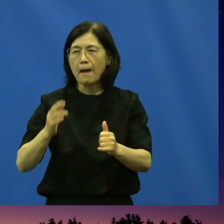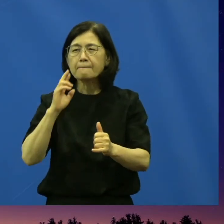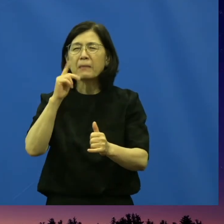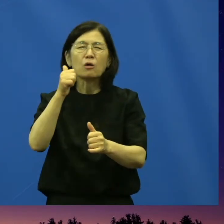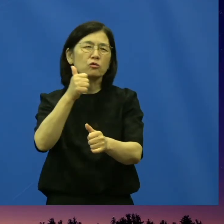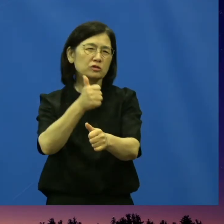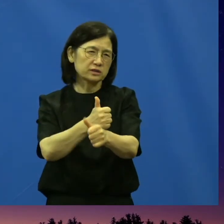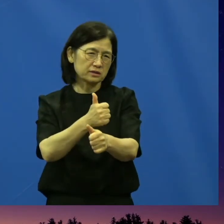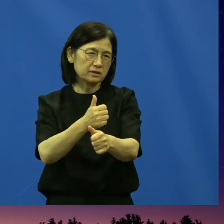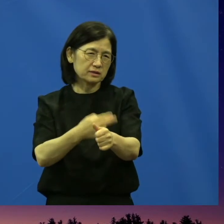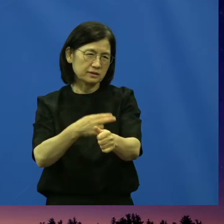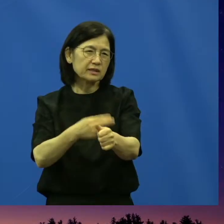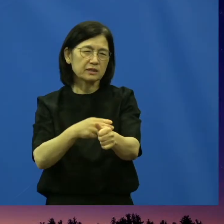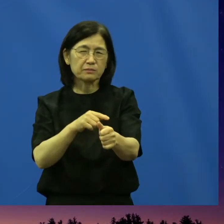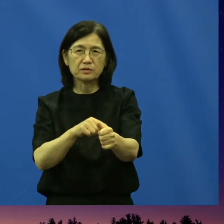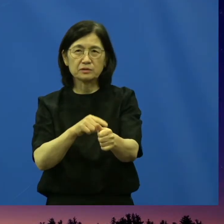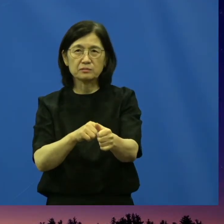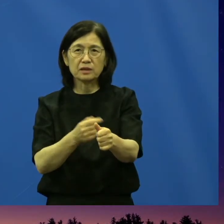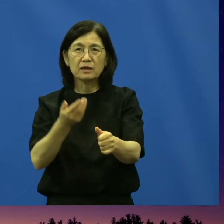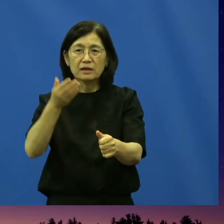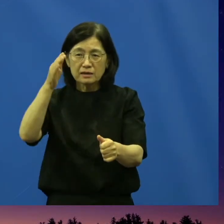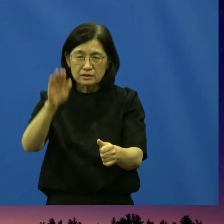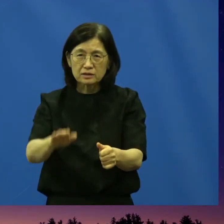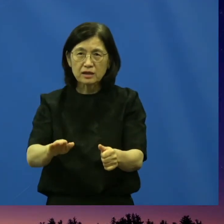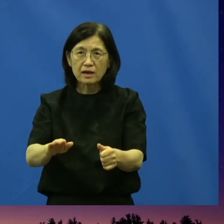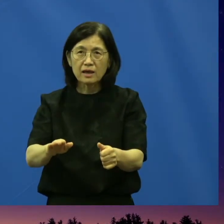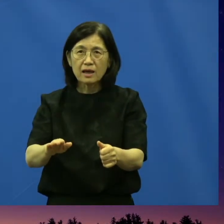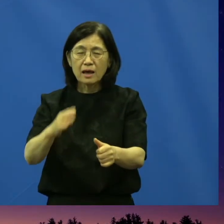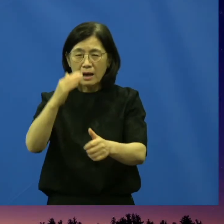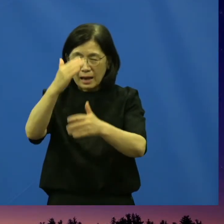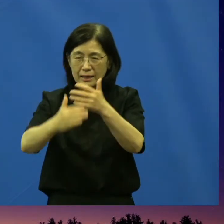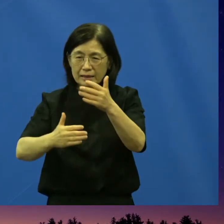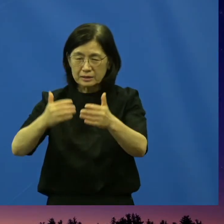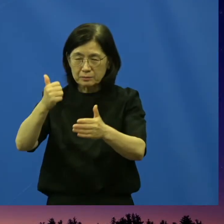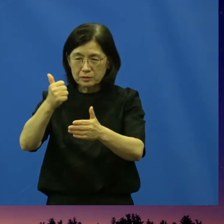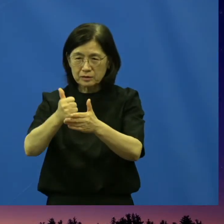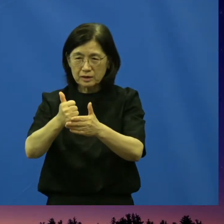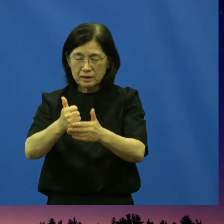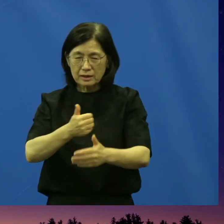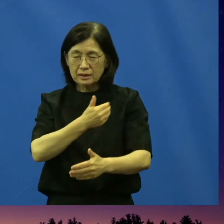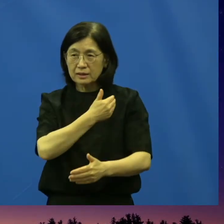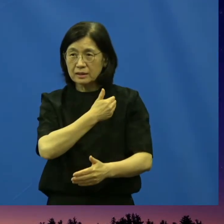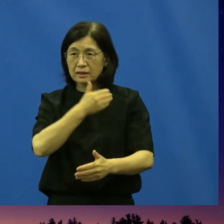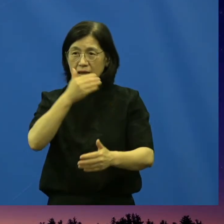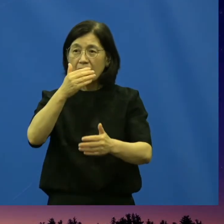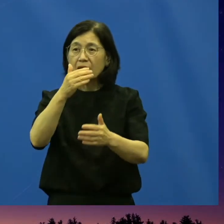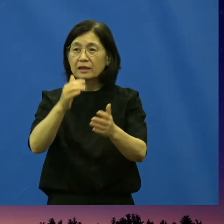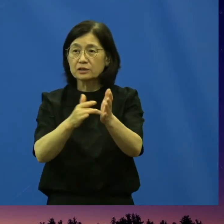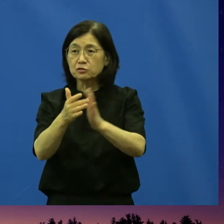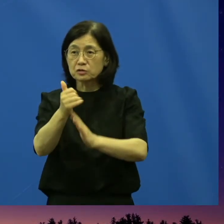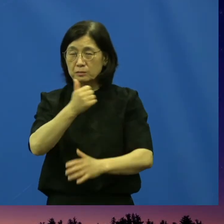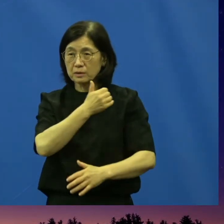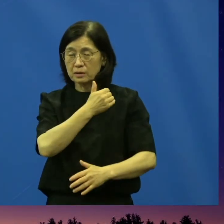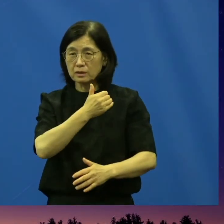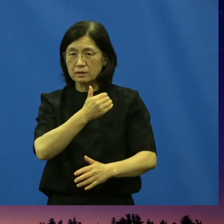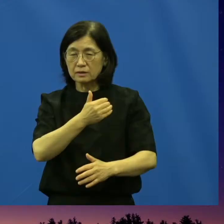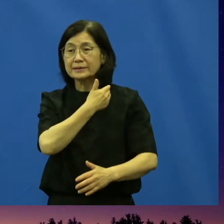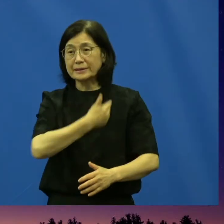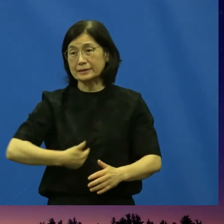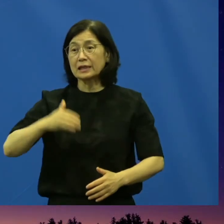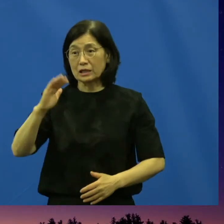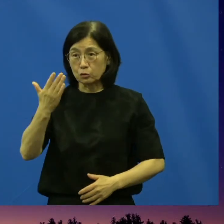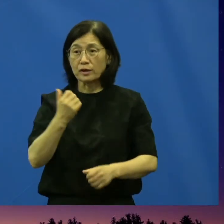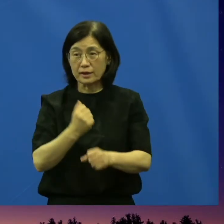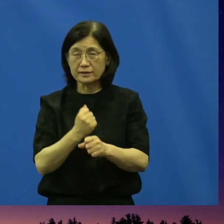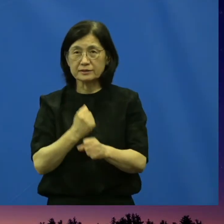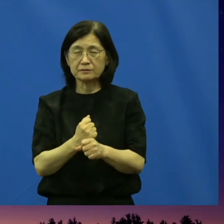받아주시고 또 복음을 위한 사도가 되게 하셨습니다. 자, 여러분, 죄를 짓지 않는 사람이 아무도 없습니다.